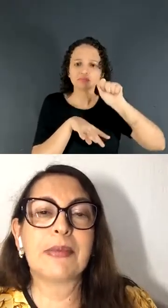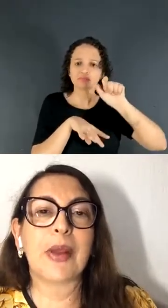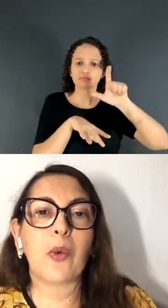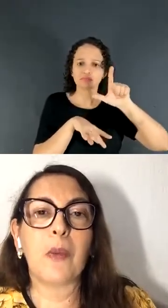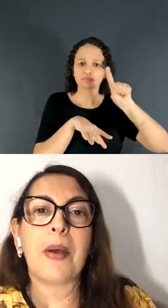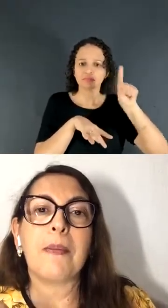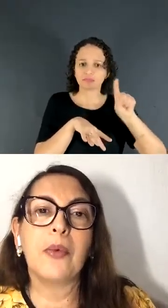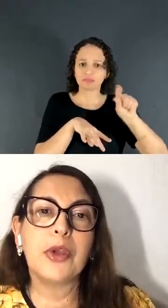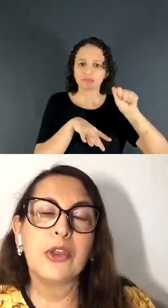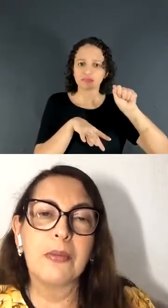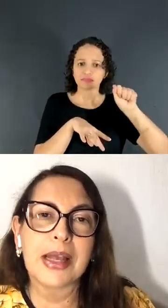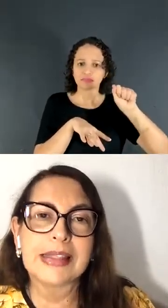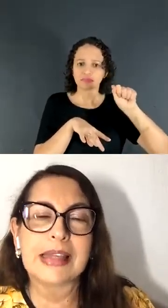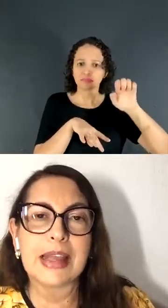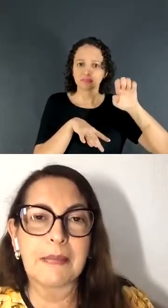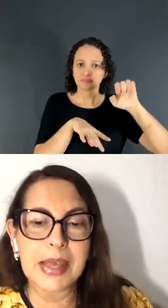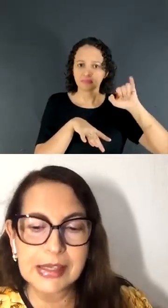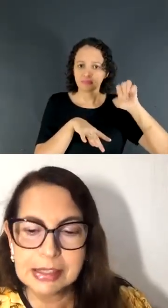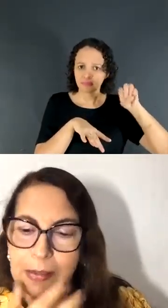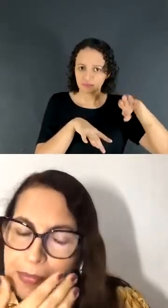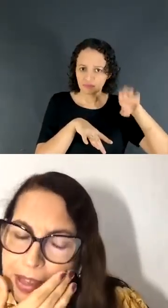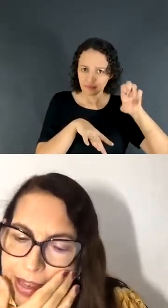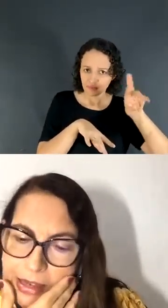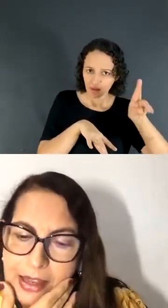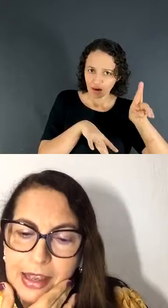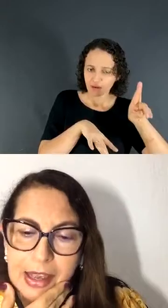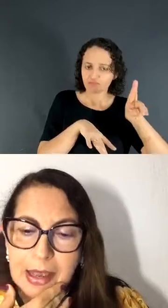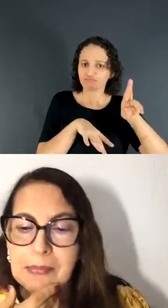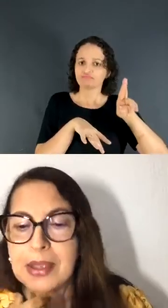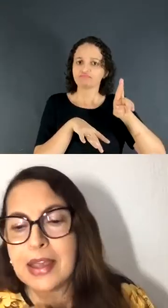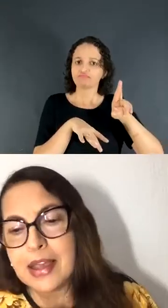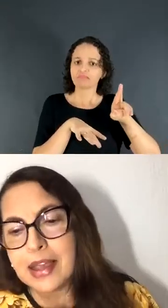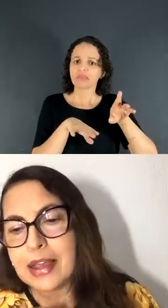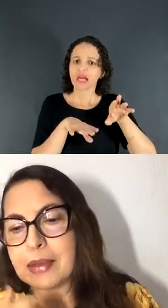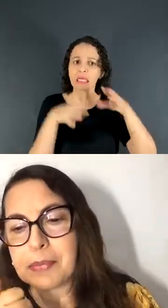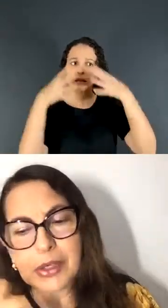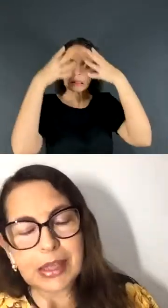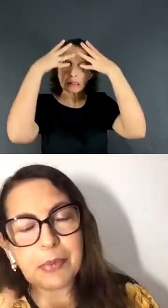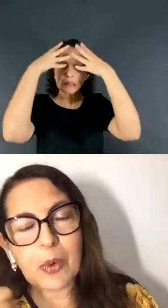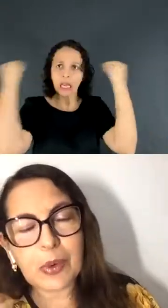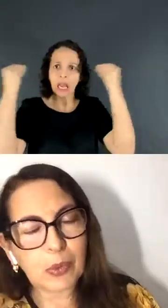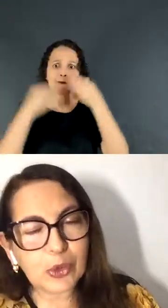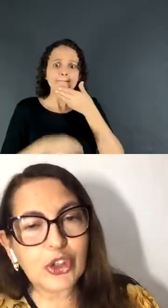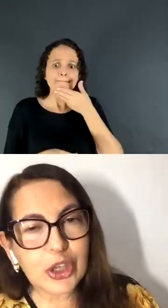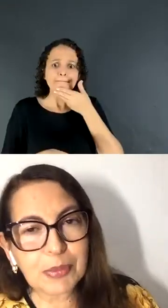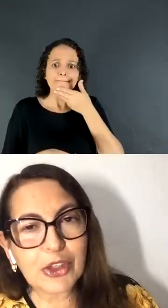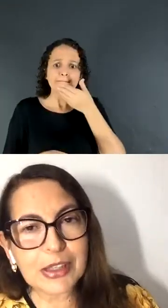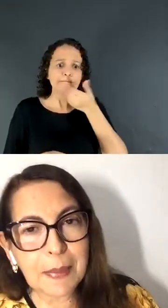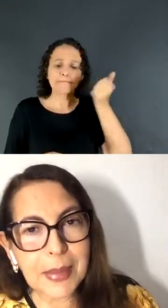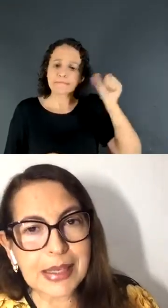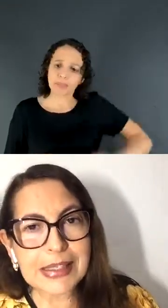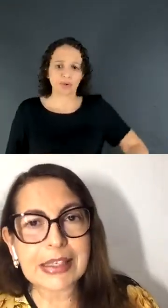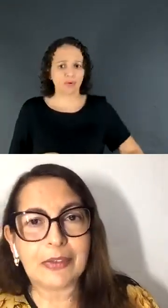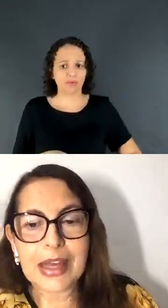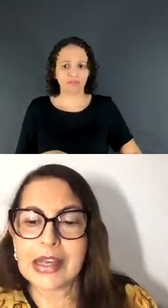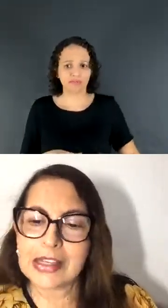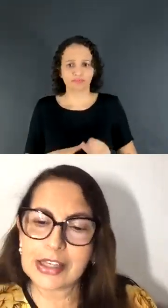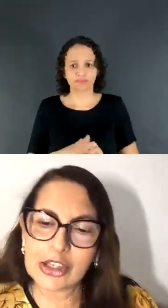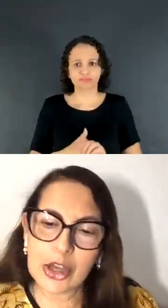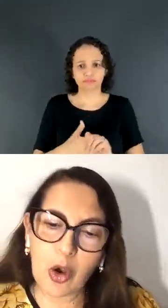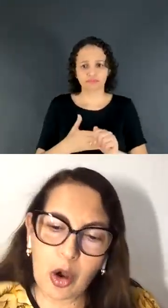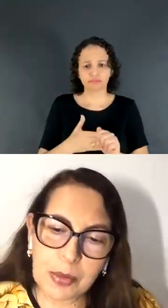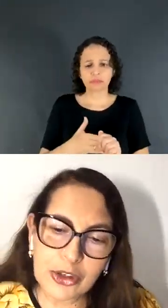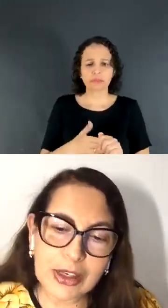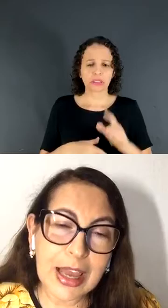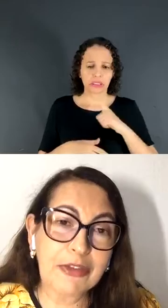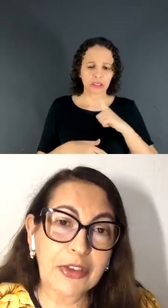gente já se preocupa muito mais. A demência, ela é, por exemplo, um dos tipos de demência, né?